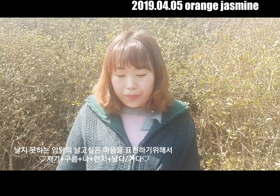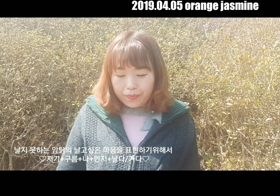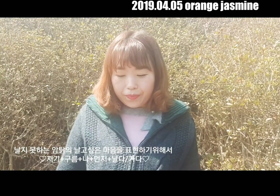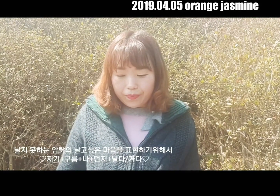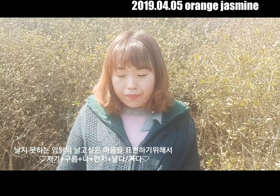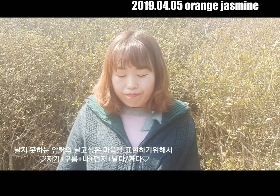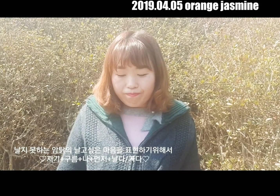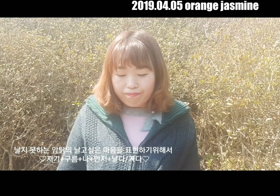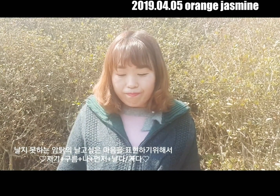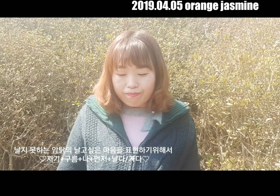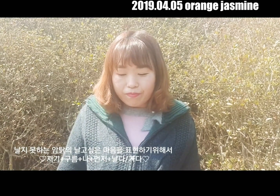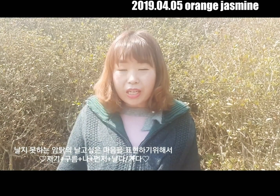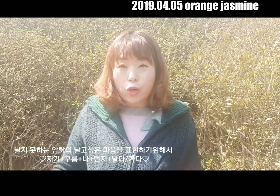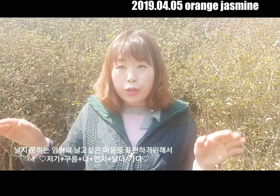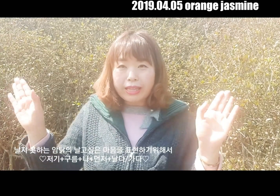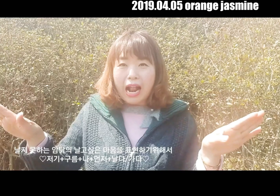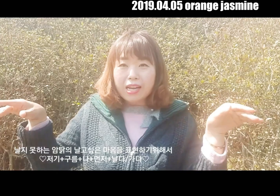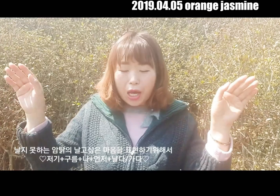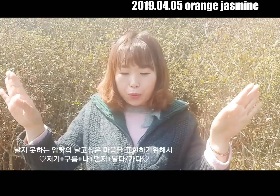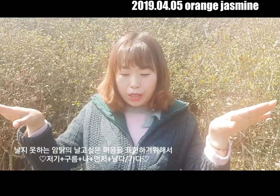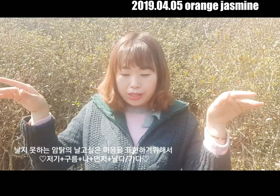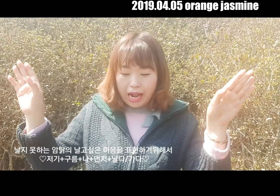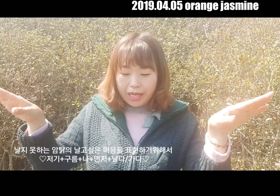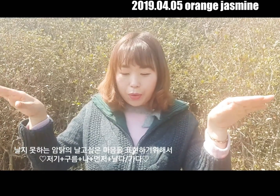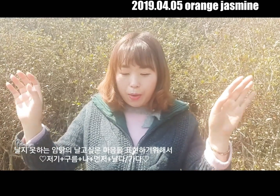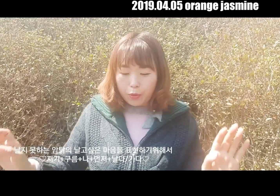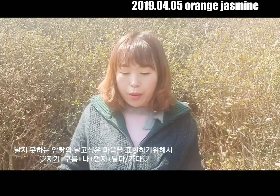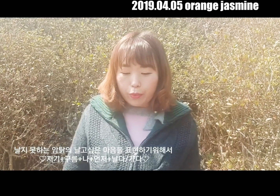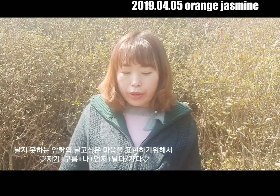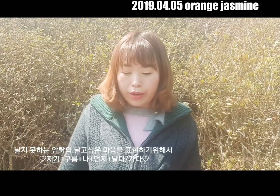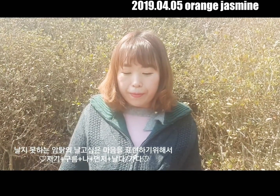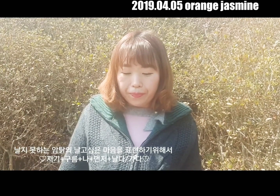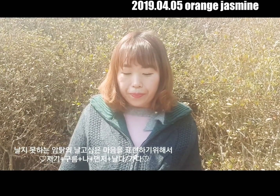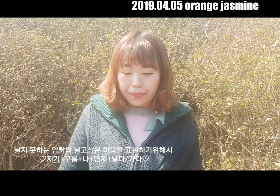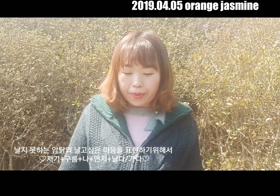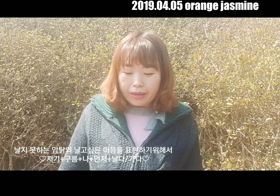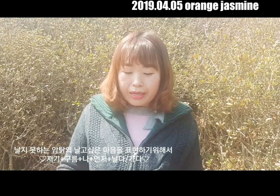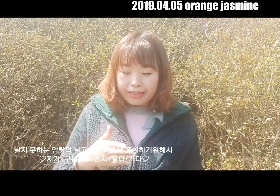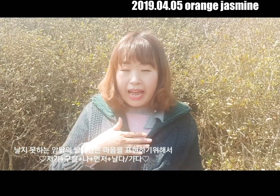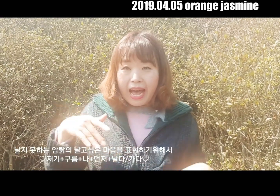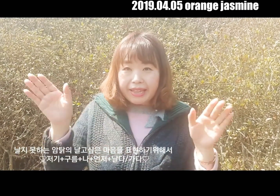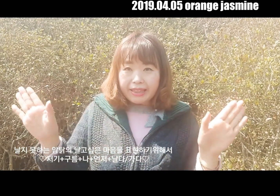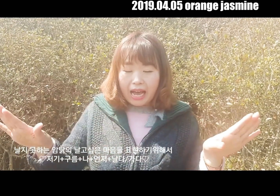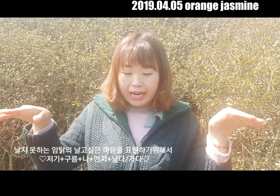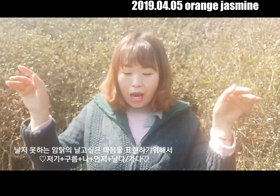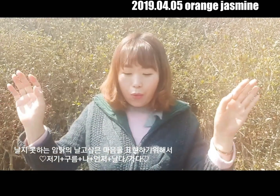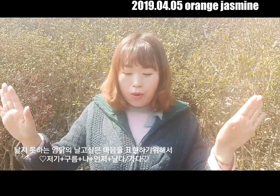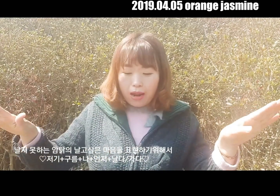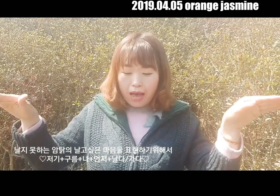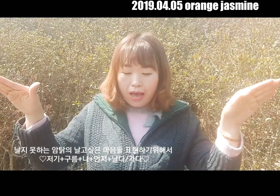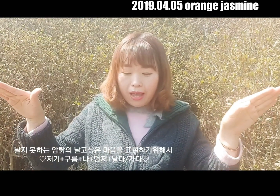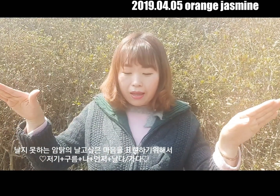그래서 저는 날개로 해서 날개로 한번 해볼게요. 난 날아올라